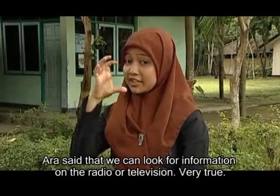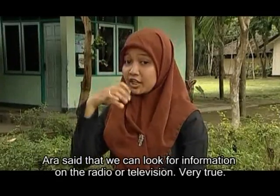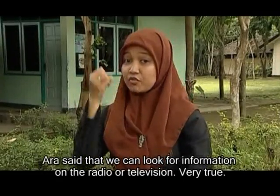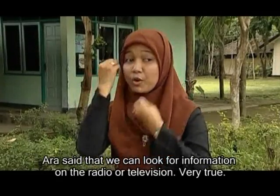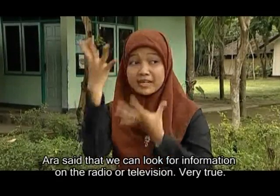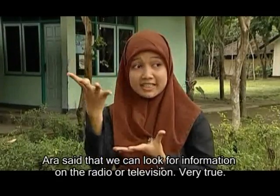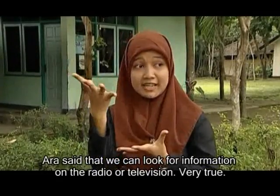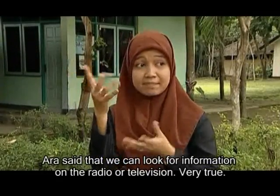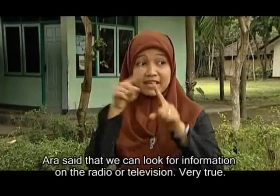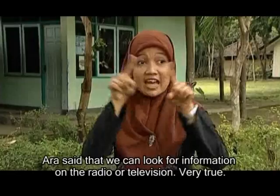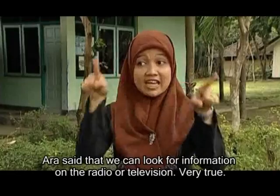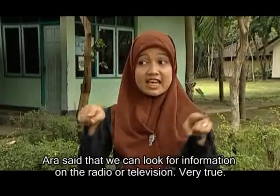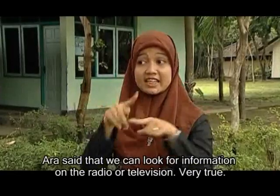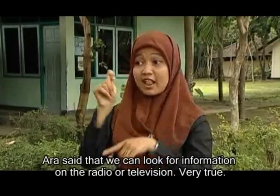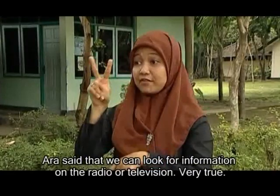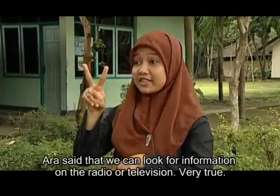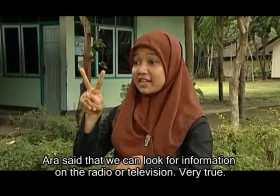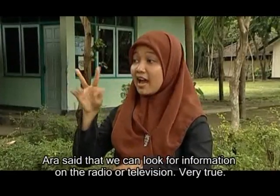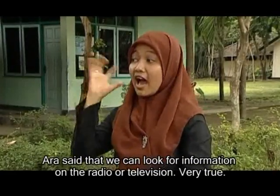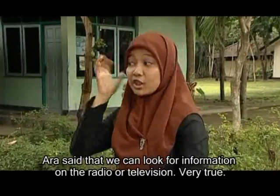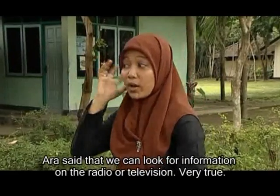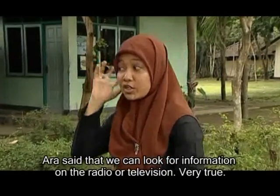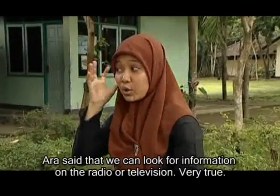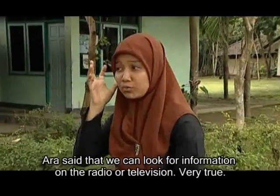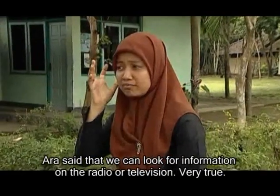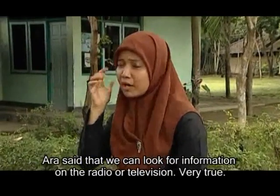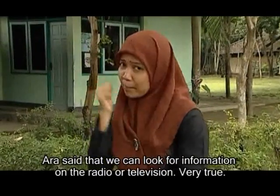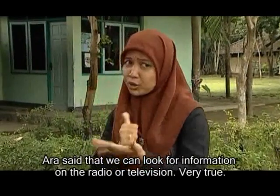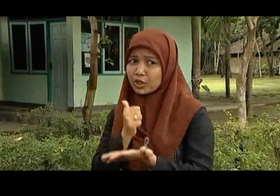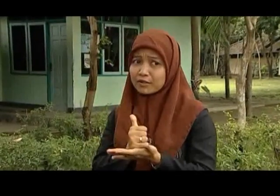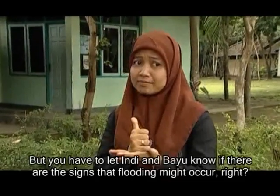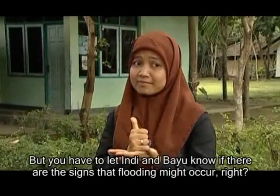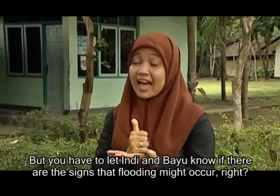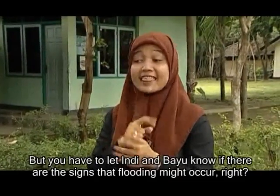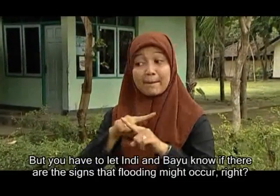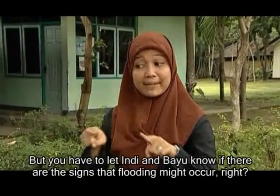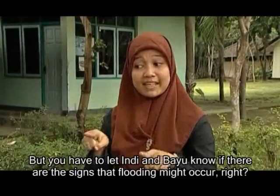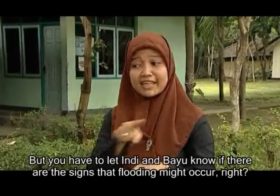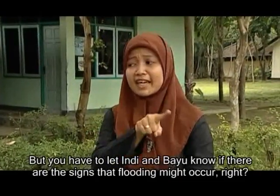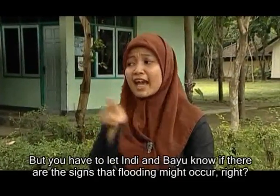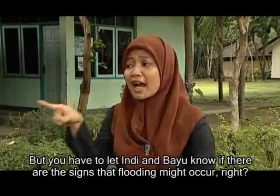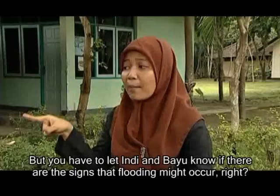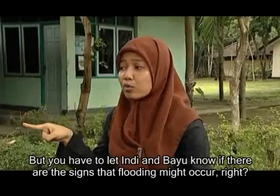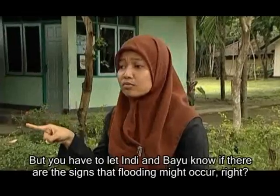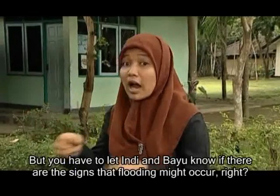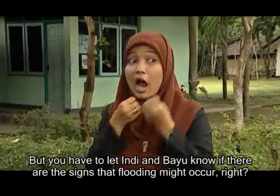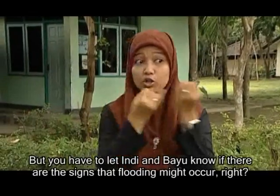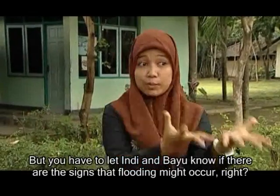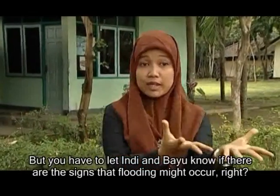cari informasi dari televisi atau radio. Betul. Tapi kamu harus memberitahu